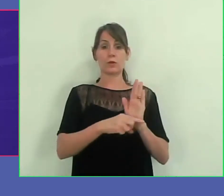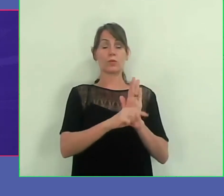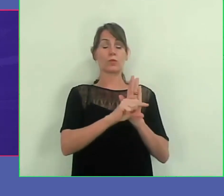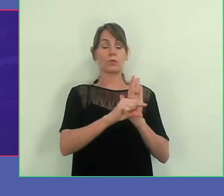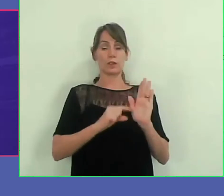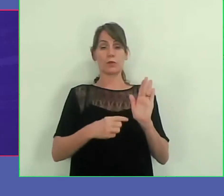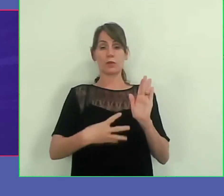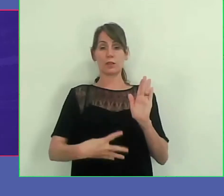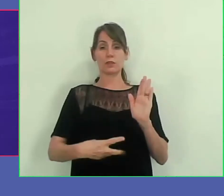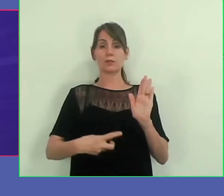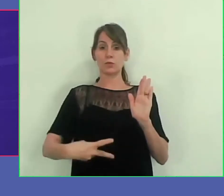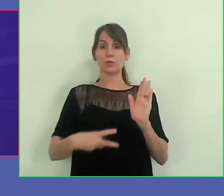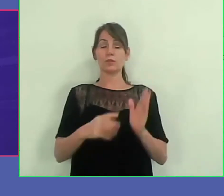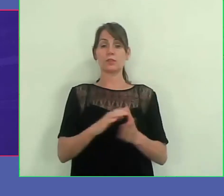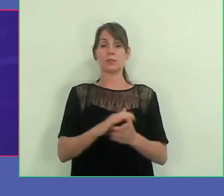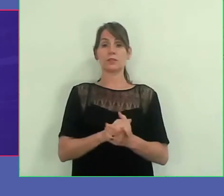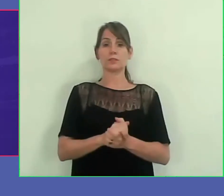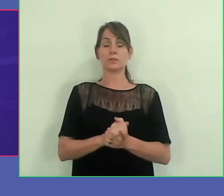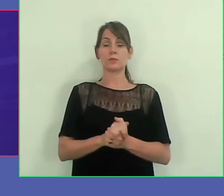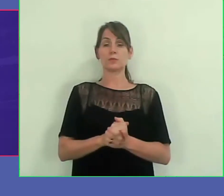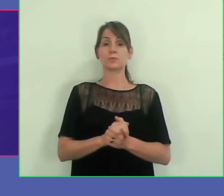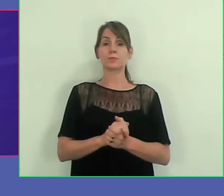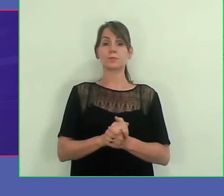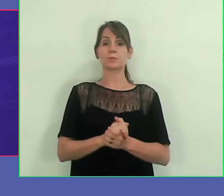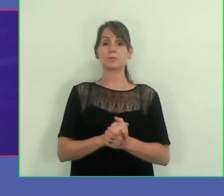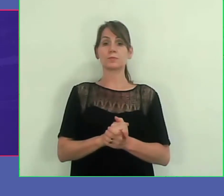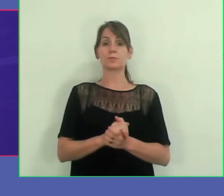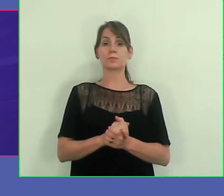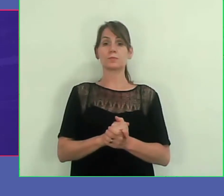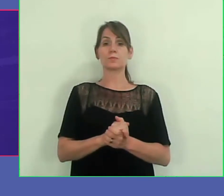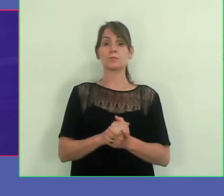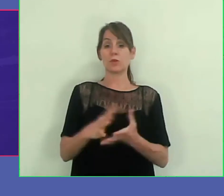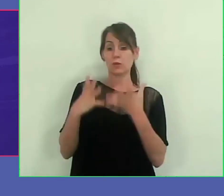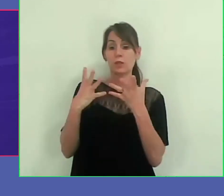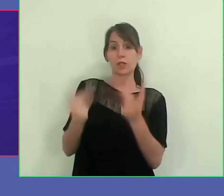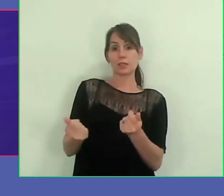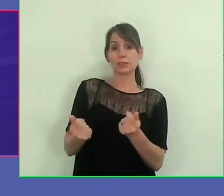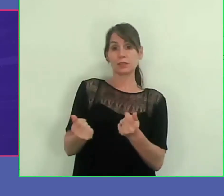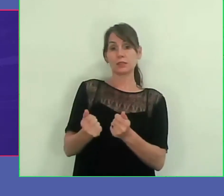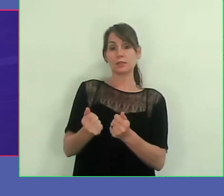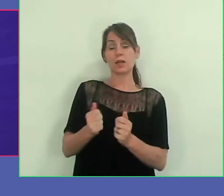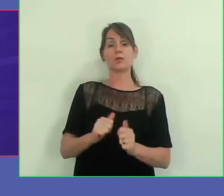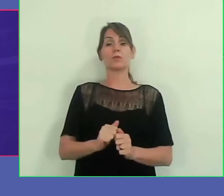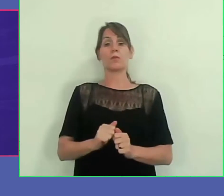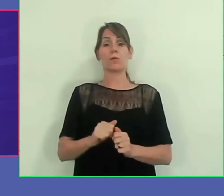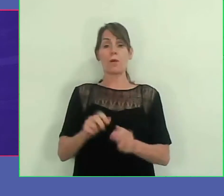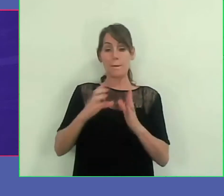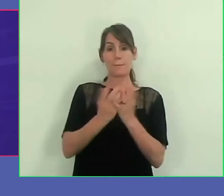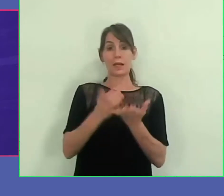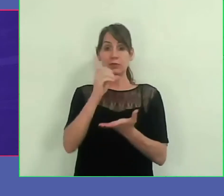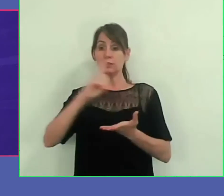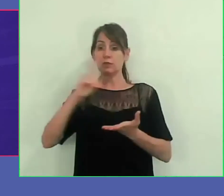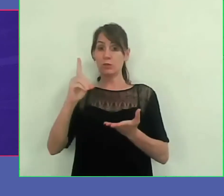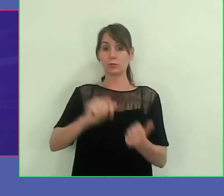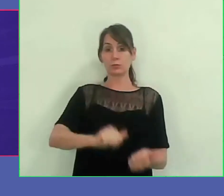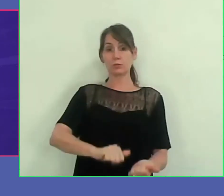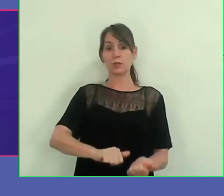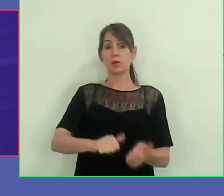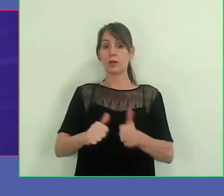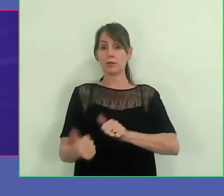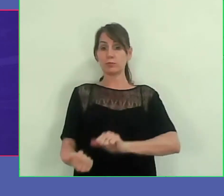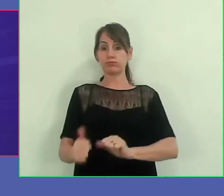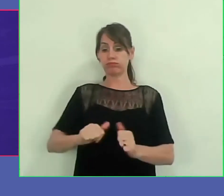Então, os que lhe aceitaram a palavra foram batizados, havendo um acréscimo naquele dia de